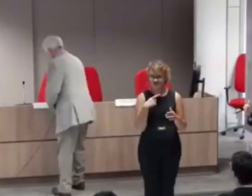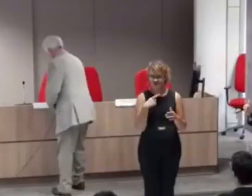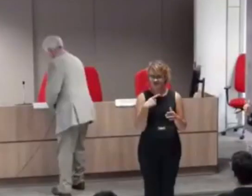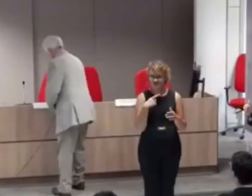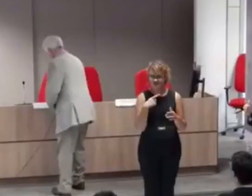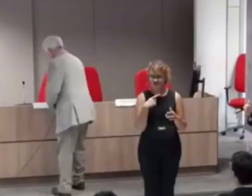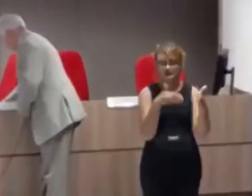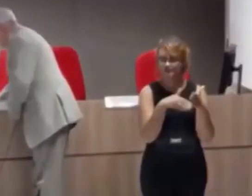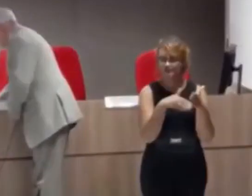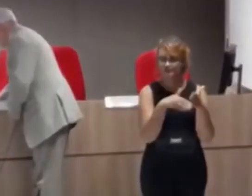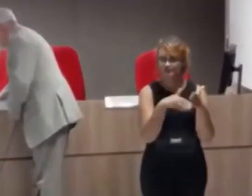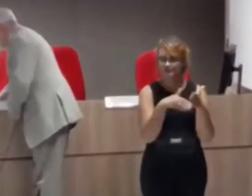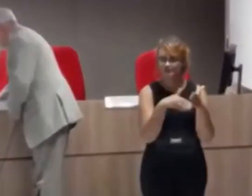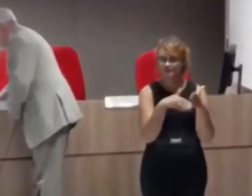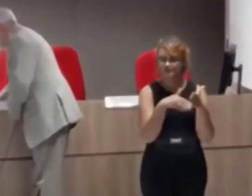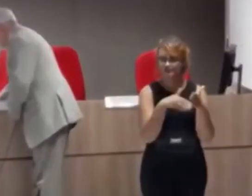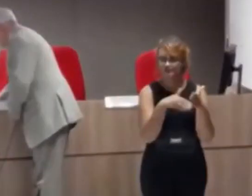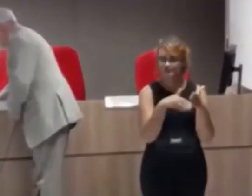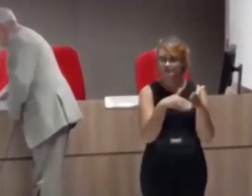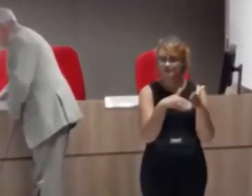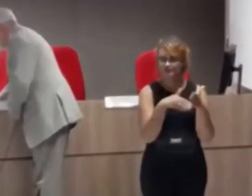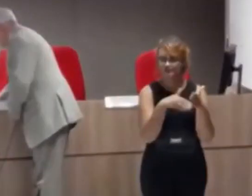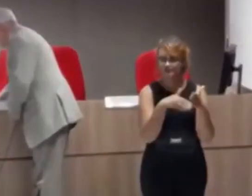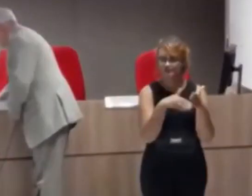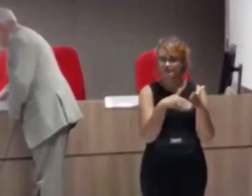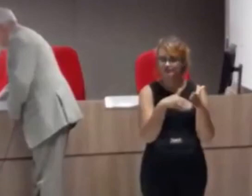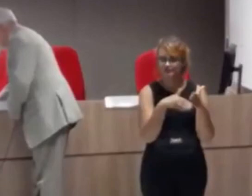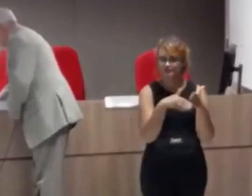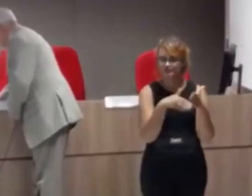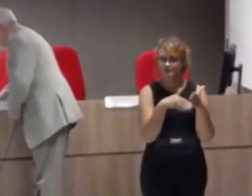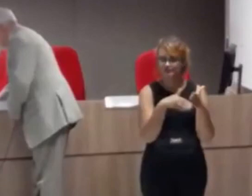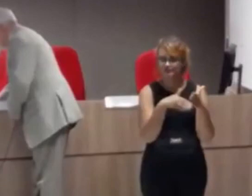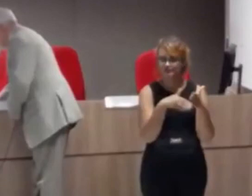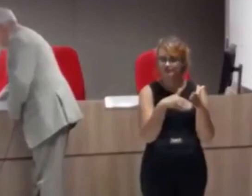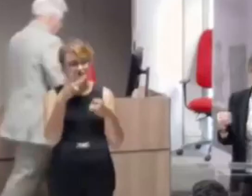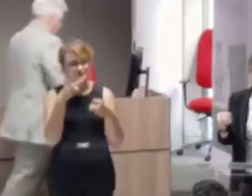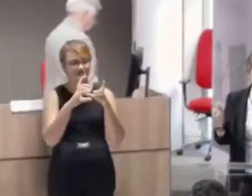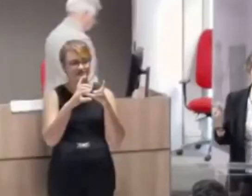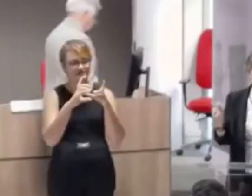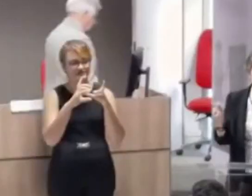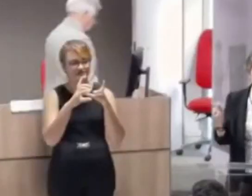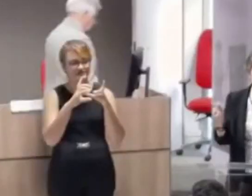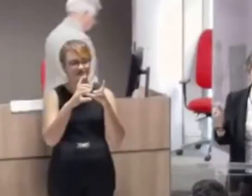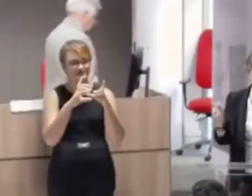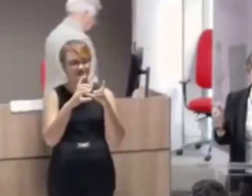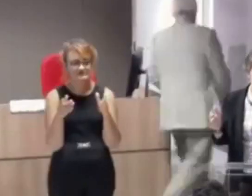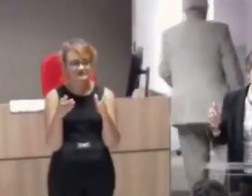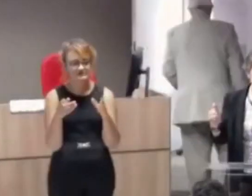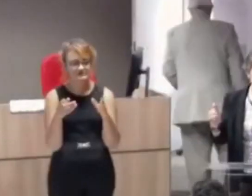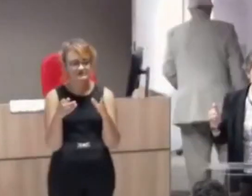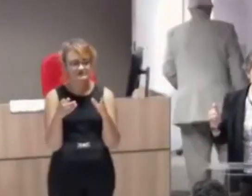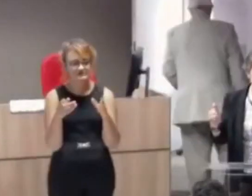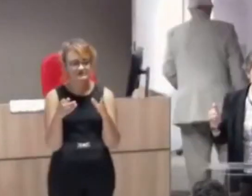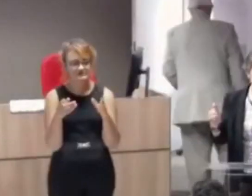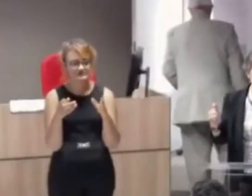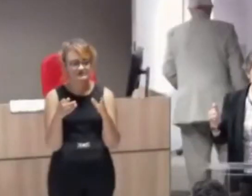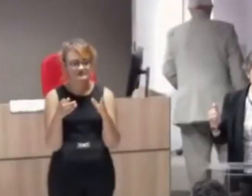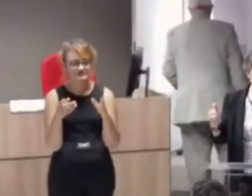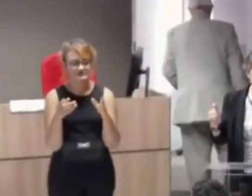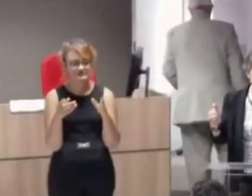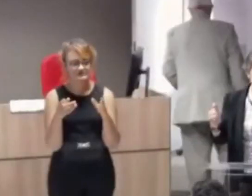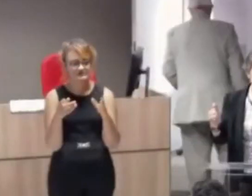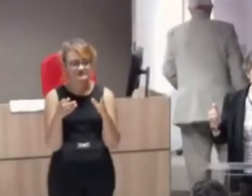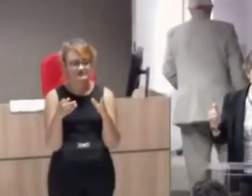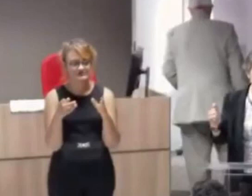limites. E todos os dias as instituições e a democracia, elas são testadas para saber qual é o limite. E